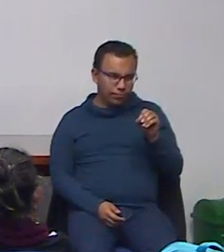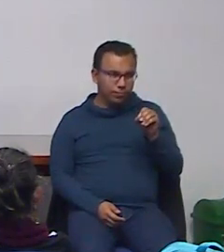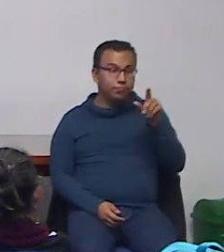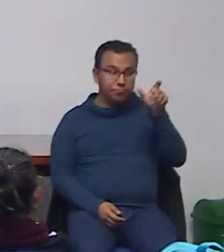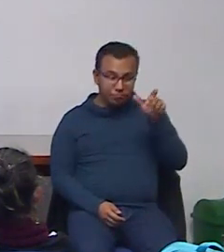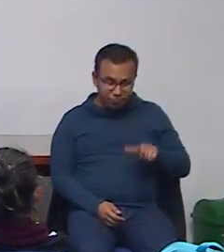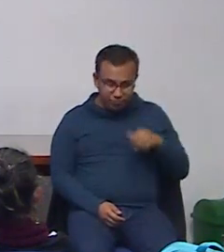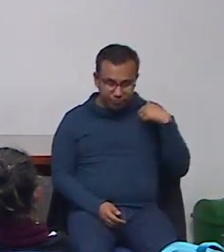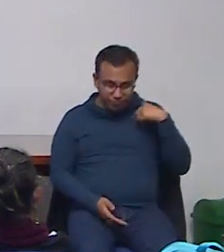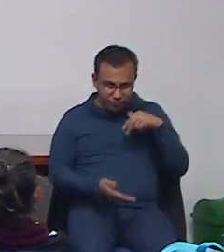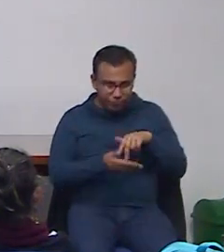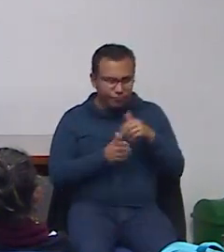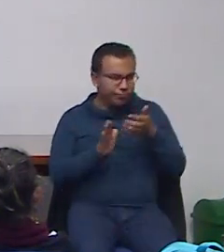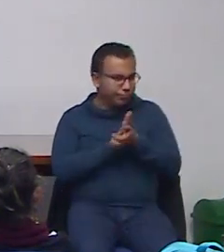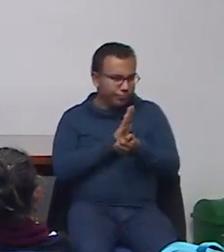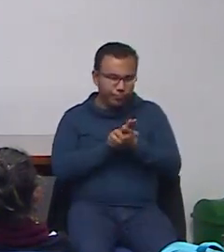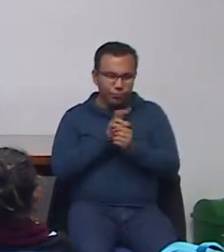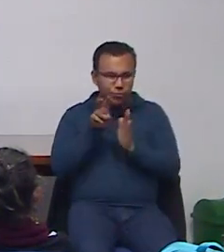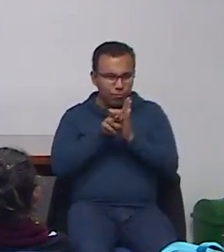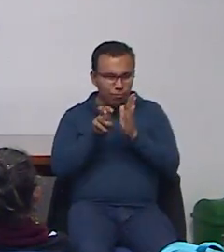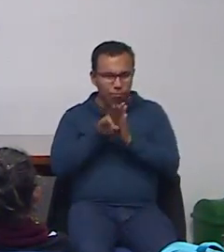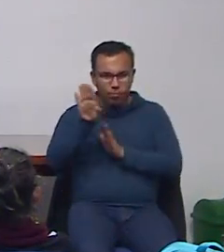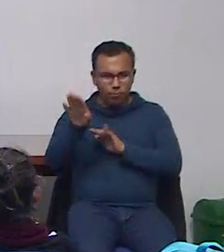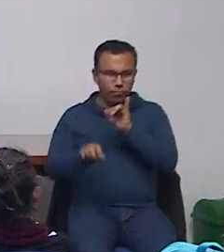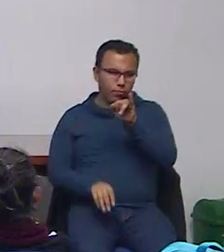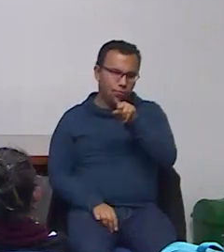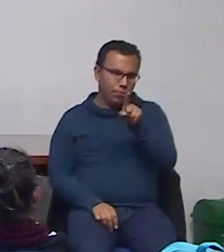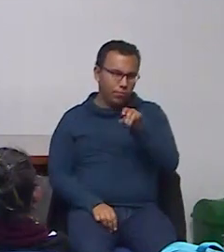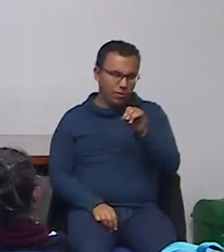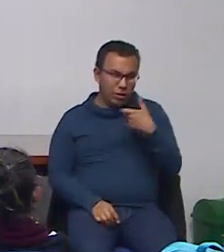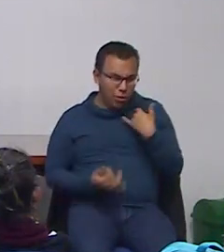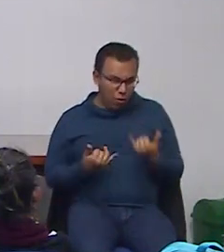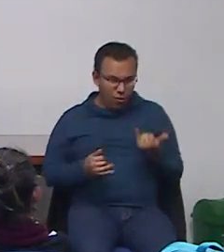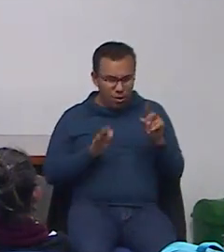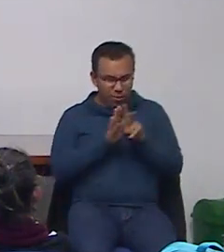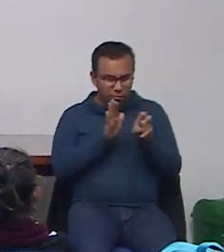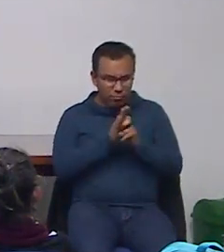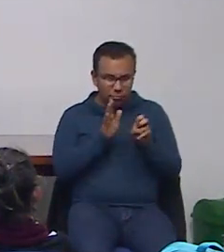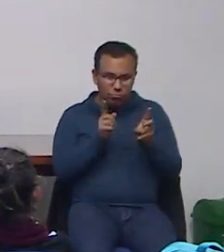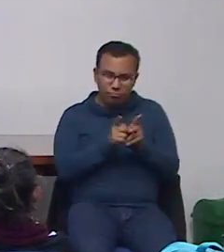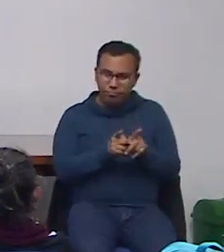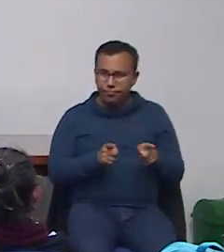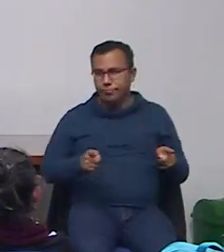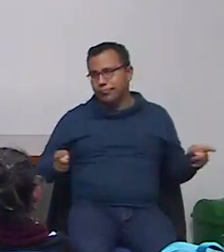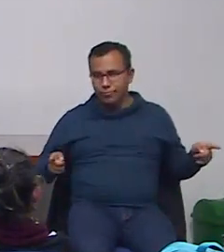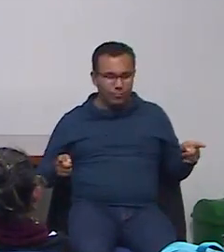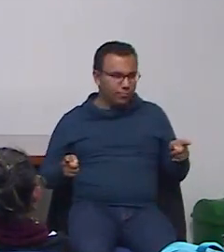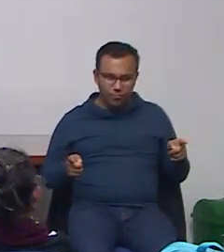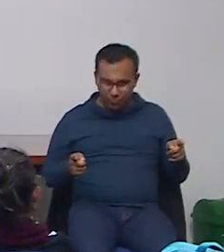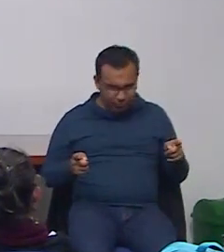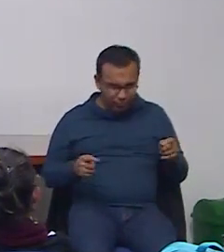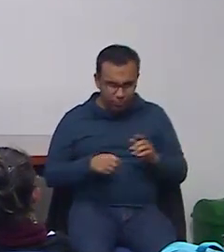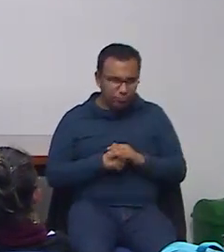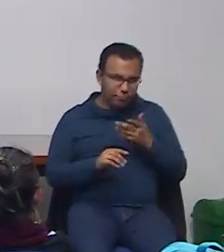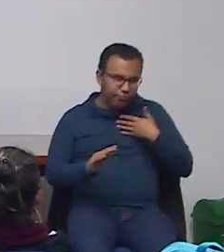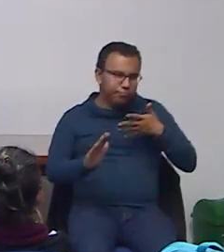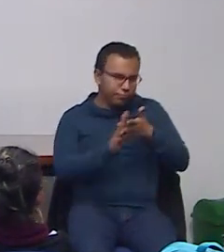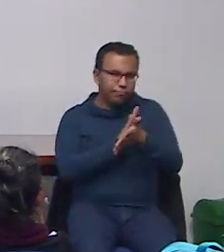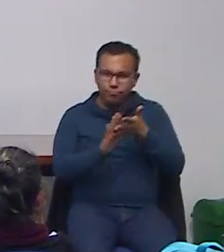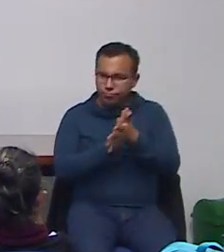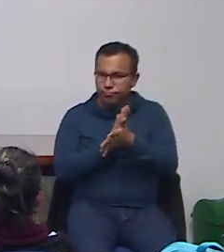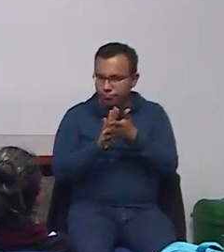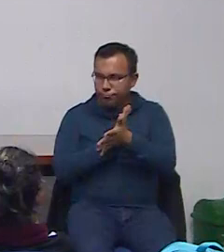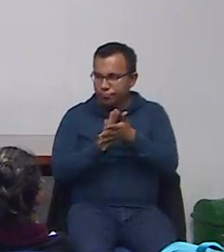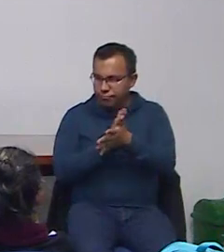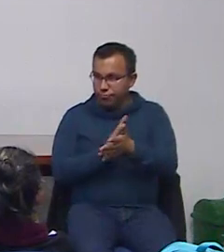que digamos desarrolla toda esa teoría lo que pasa es que yo no les voy a explicar eso hoy porque es bastante largo y complejo pero digamos que es parte de lo